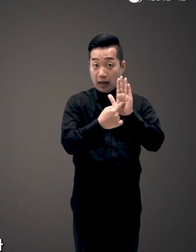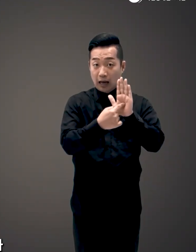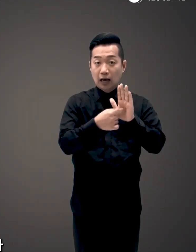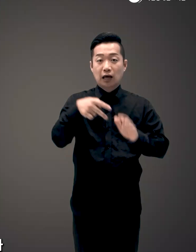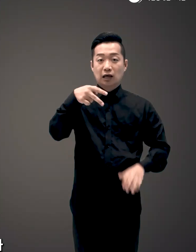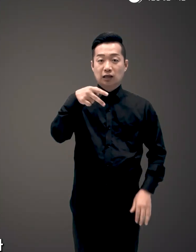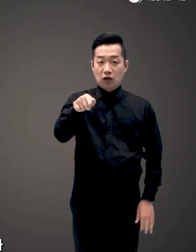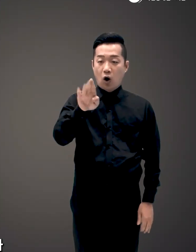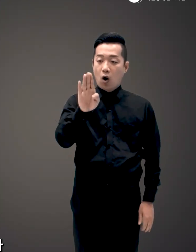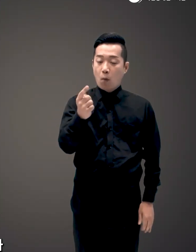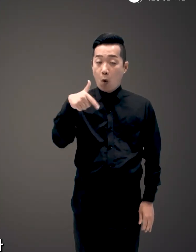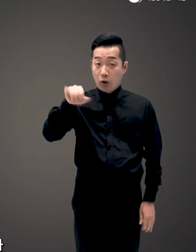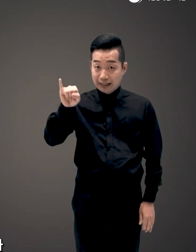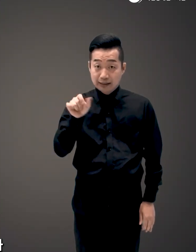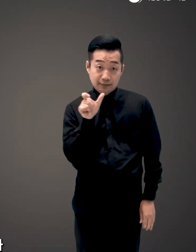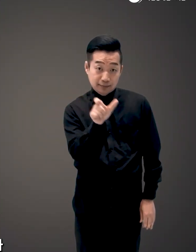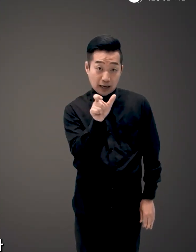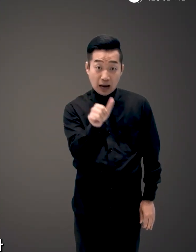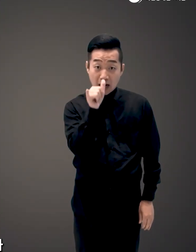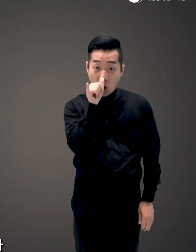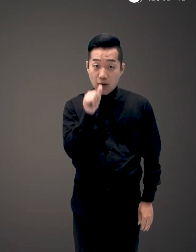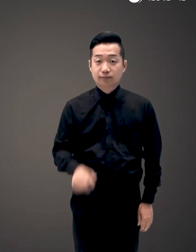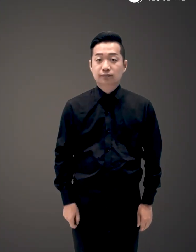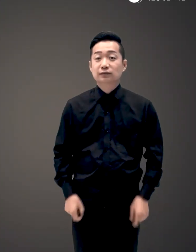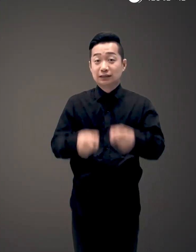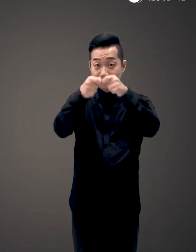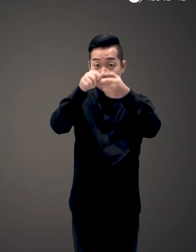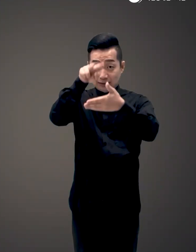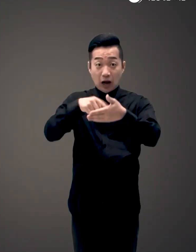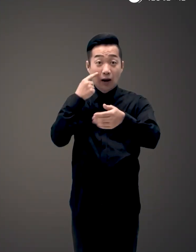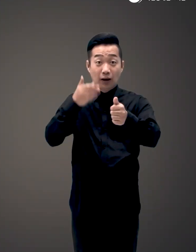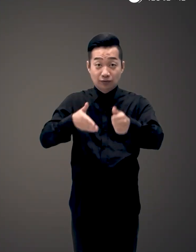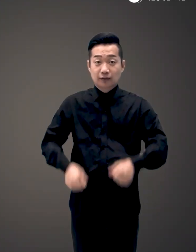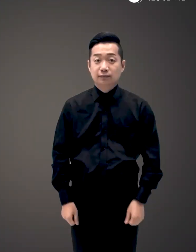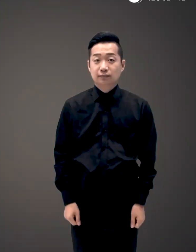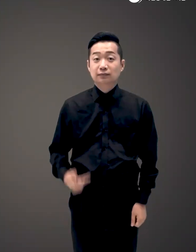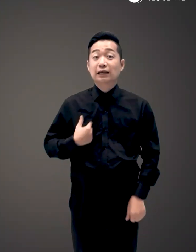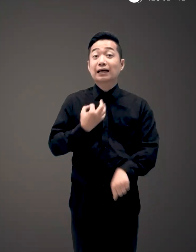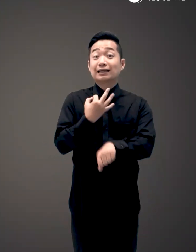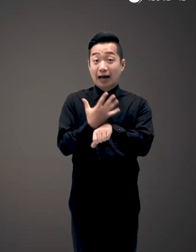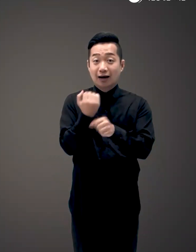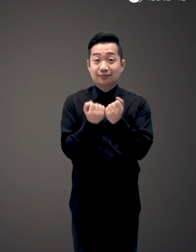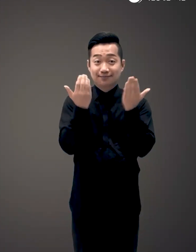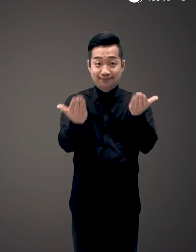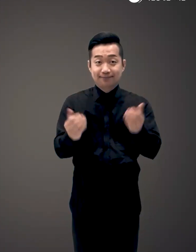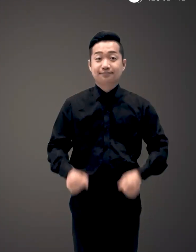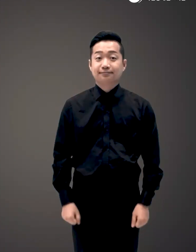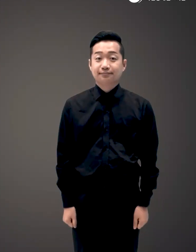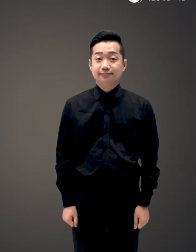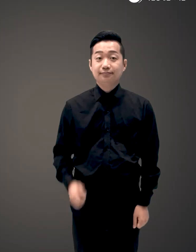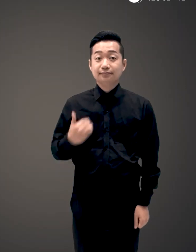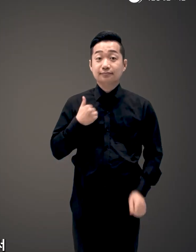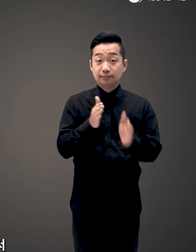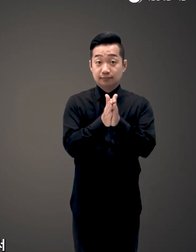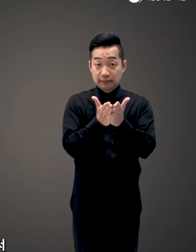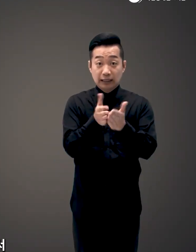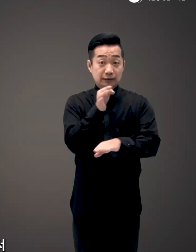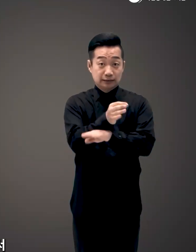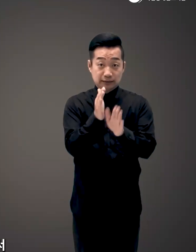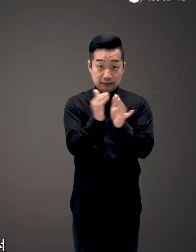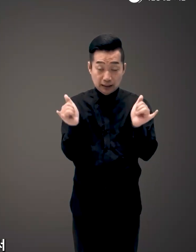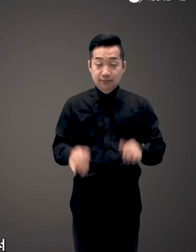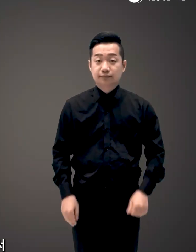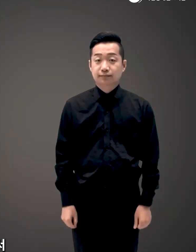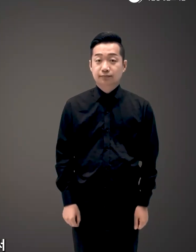공지사항은 더보기란에 자세하게 적어 놓을 테니까 그거를 읽어봐도 좋고요. 제가 간단하게 조금 설명을 드리자면, 제